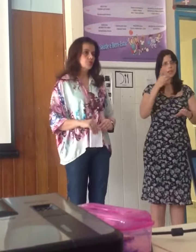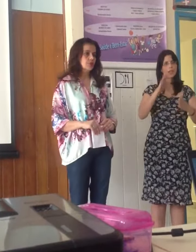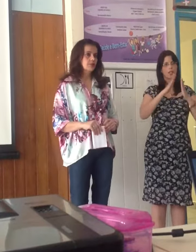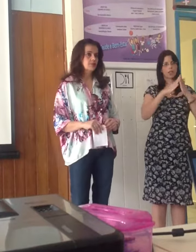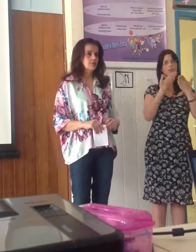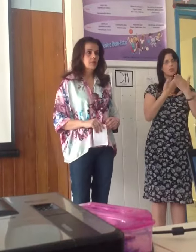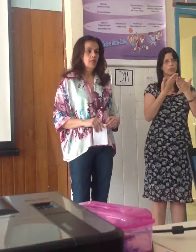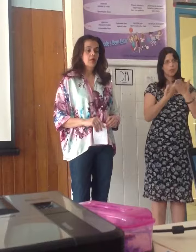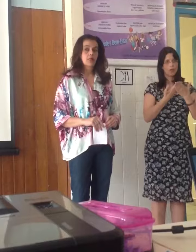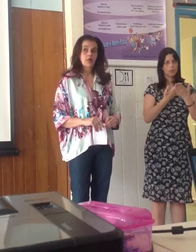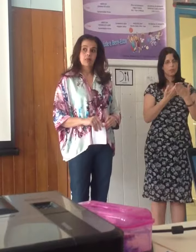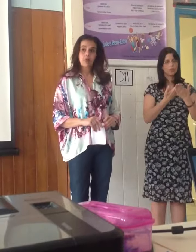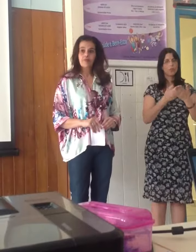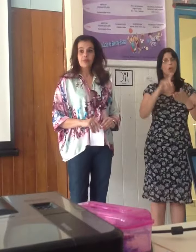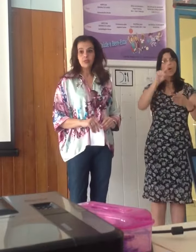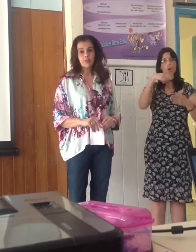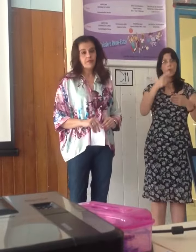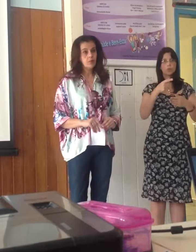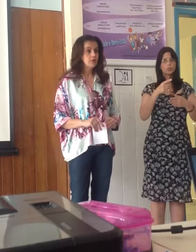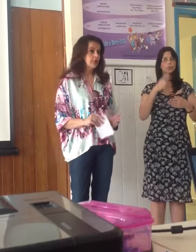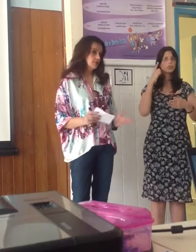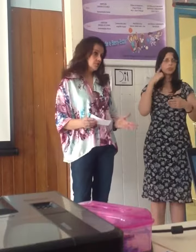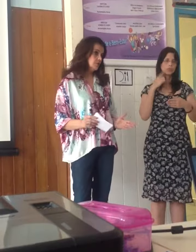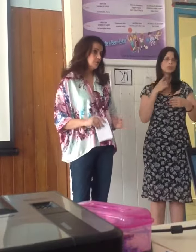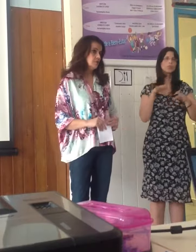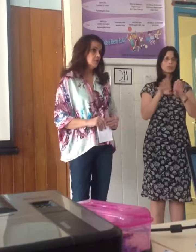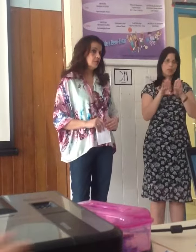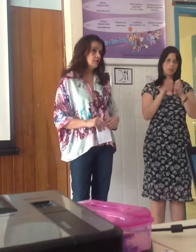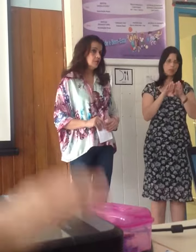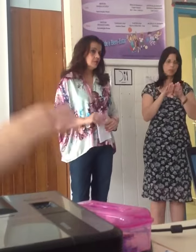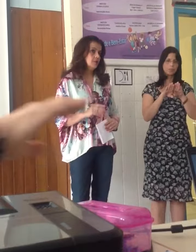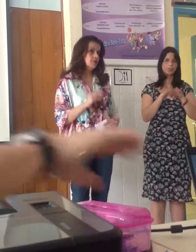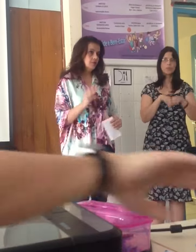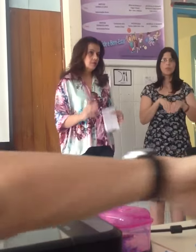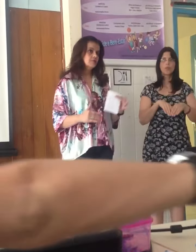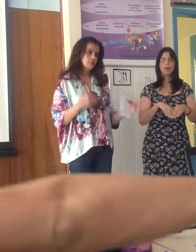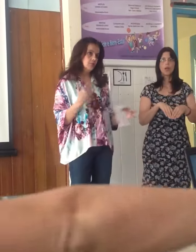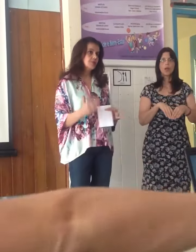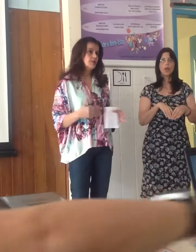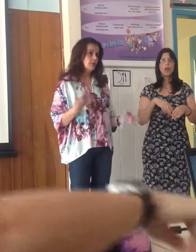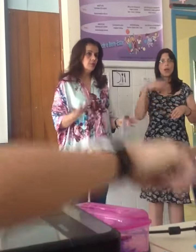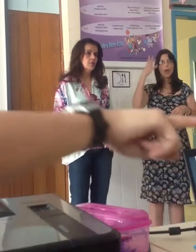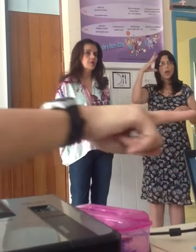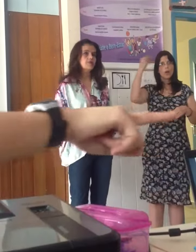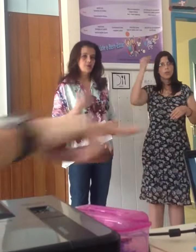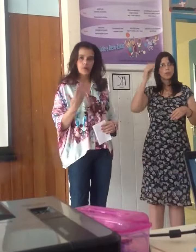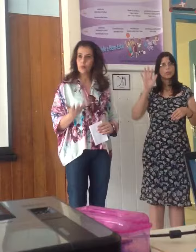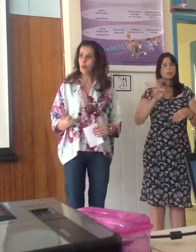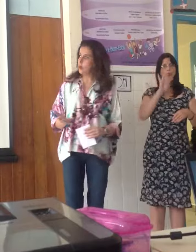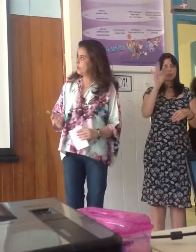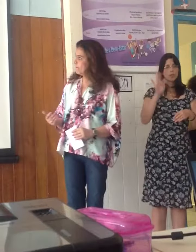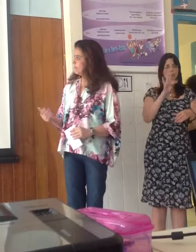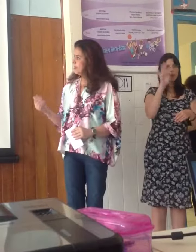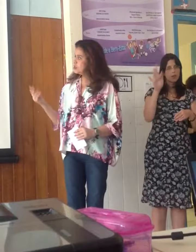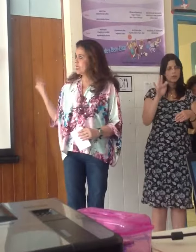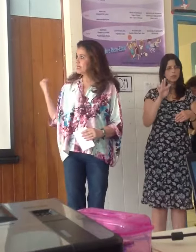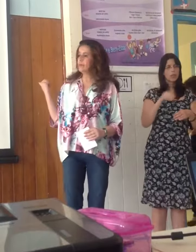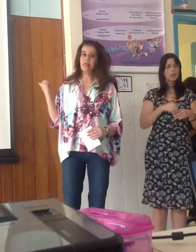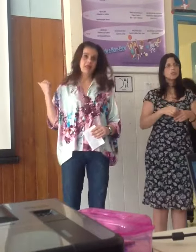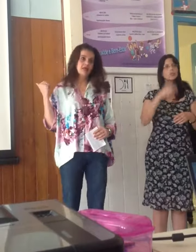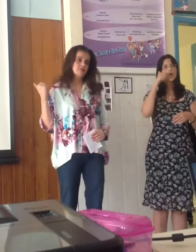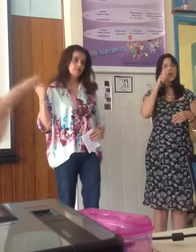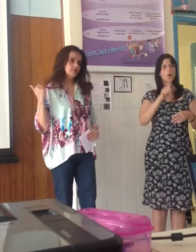Bom, ele estudava, ele conseguiu, né? Se formou,